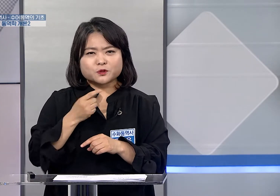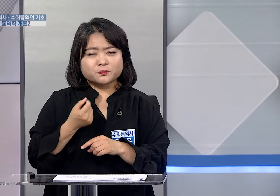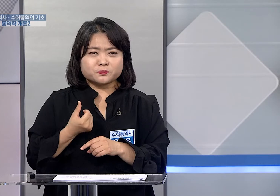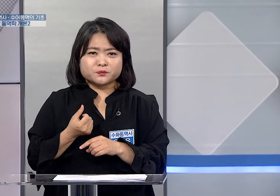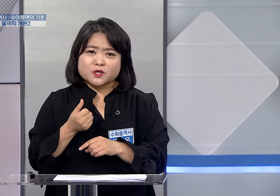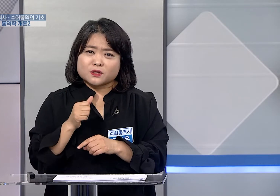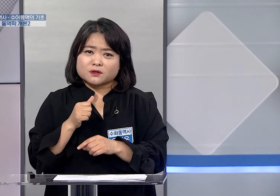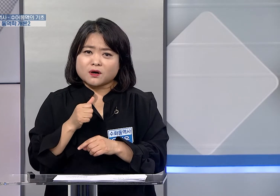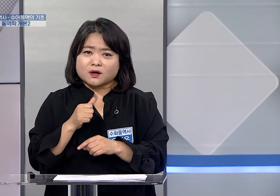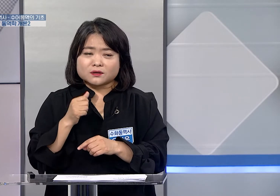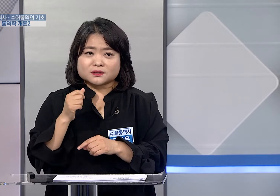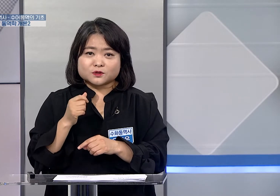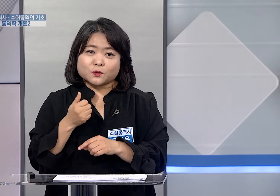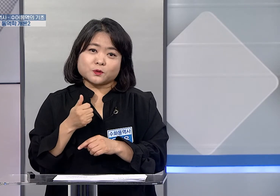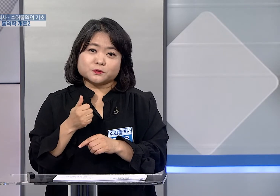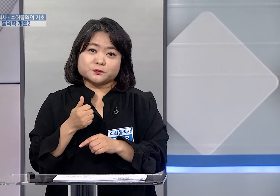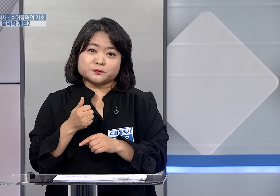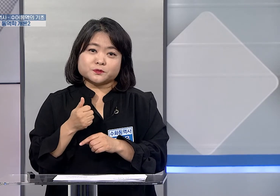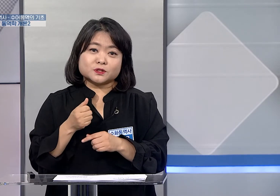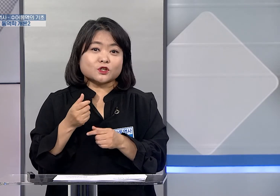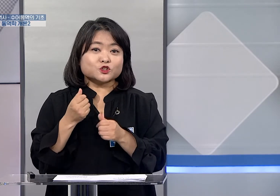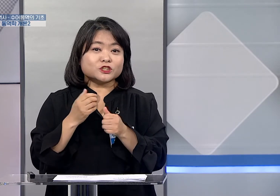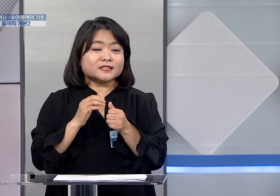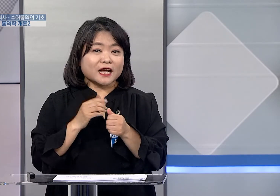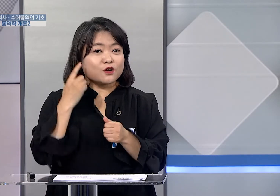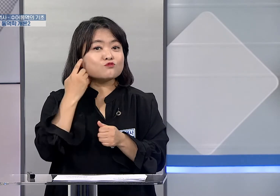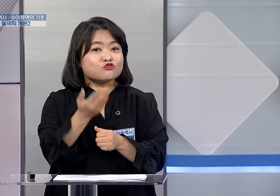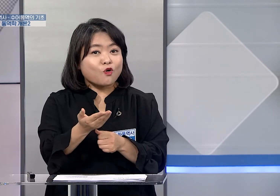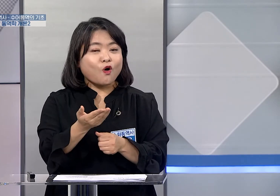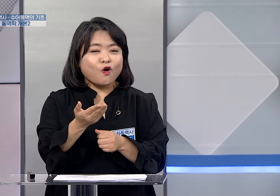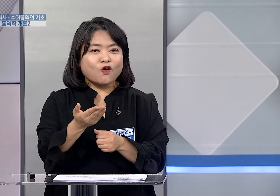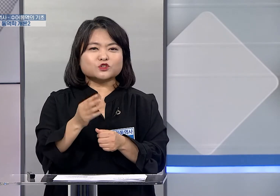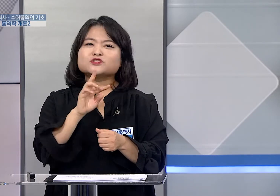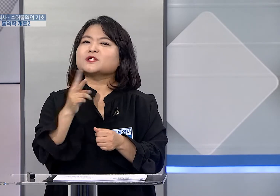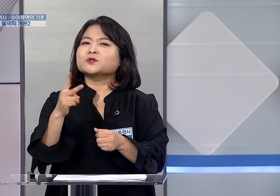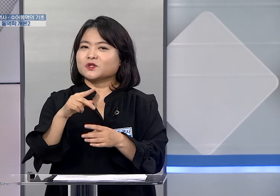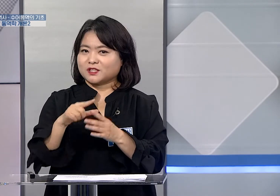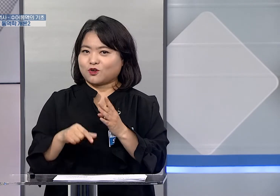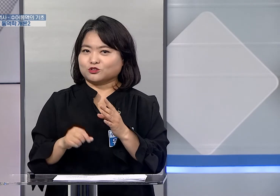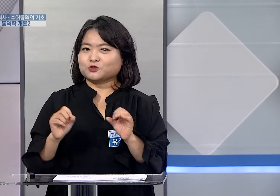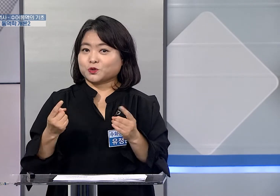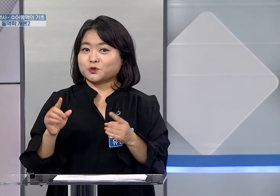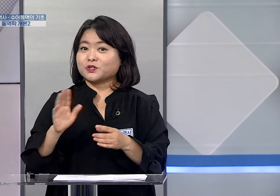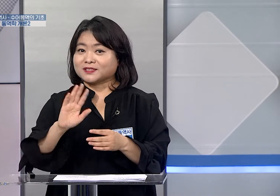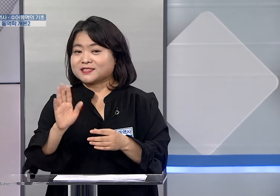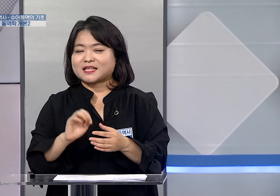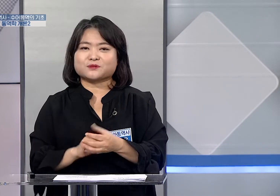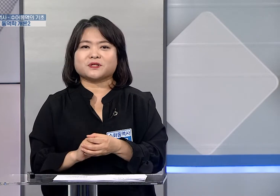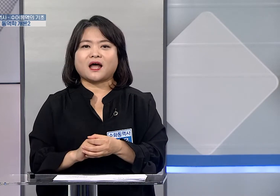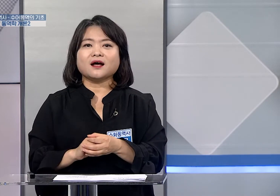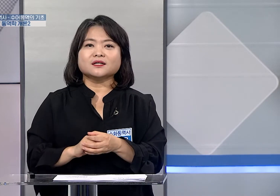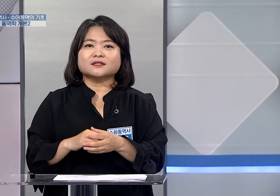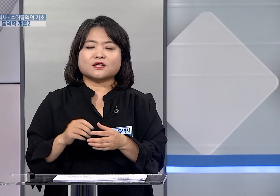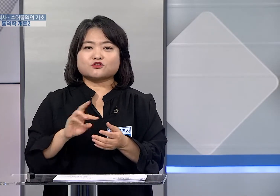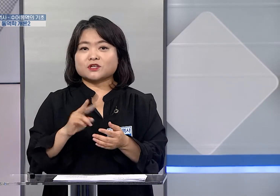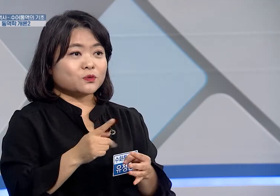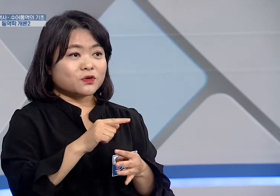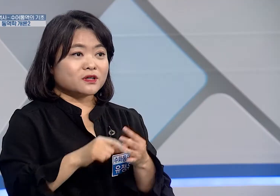좀 들어줄 수 있을까요? 묻고. 순차 통역일 경우, 동시 통역은 그렇지 않습니다. 순차 통역인